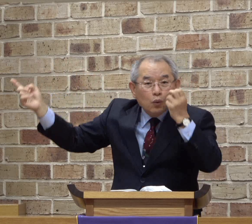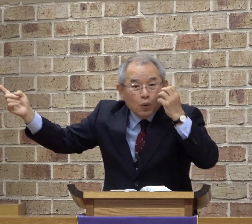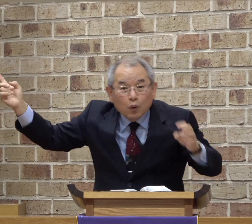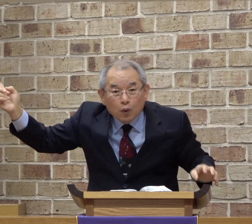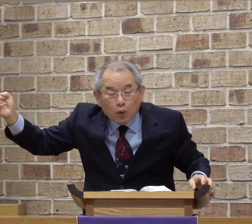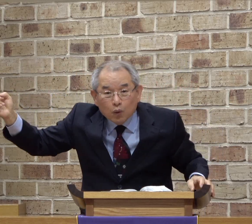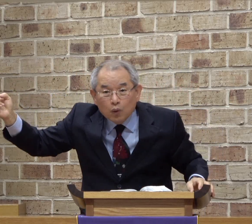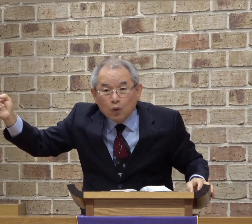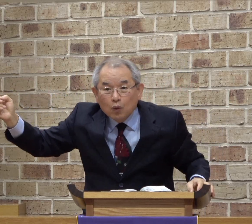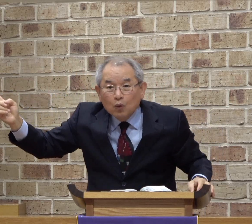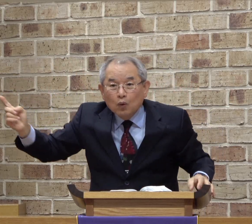우리가 사는 지구에